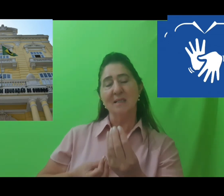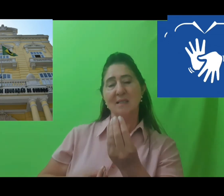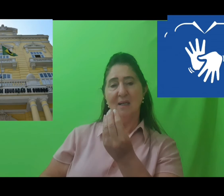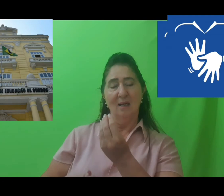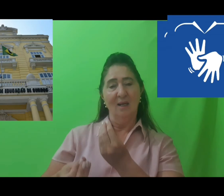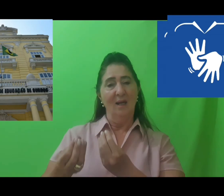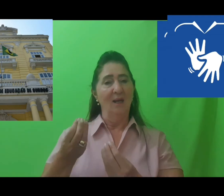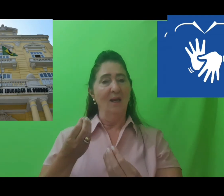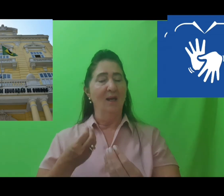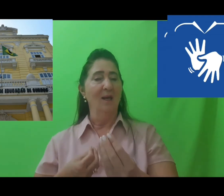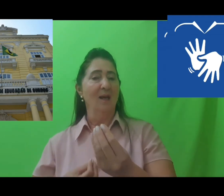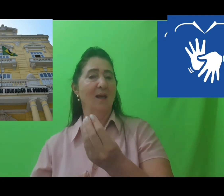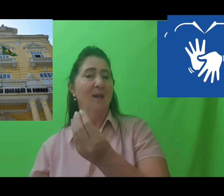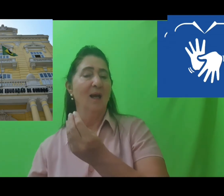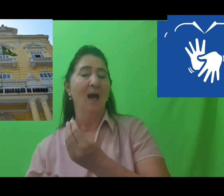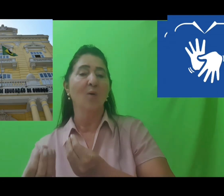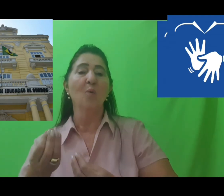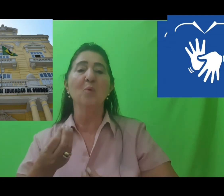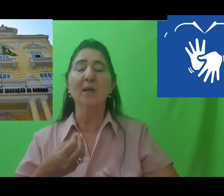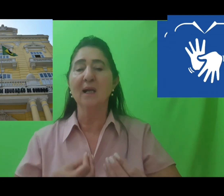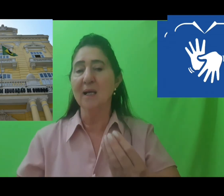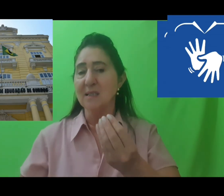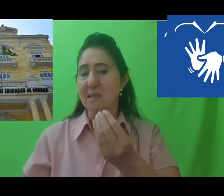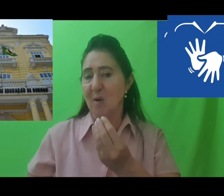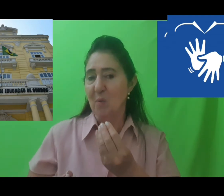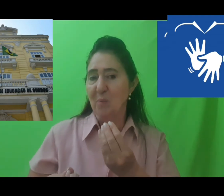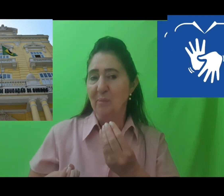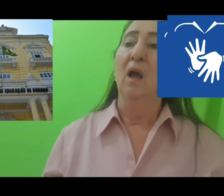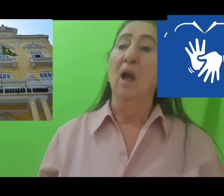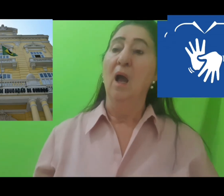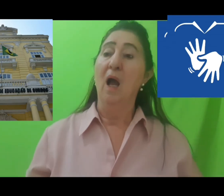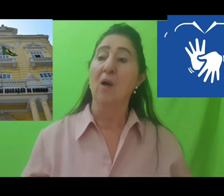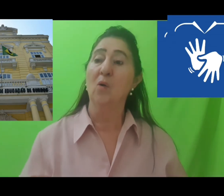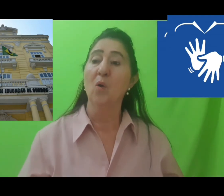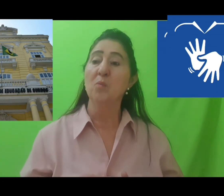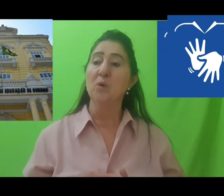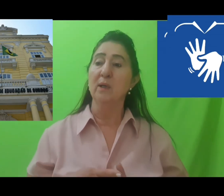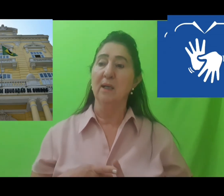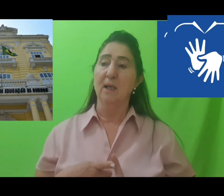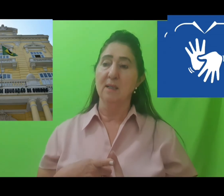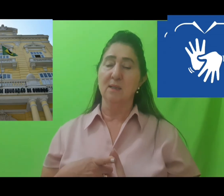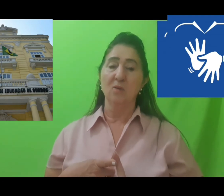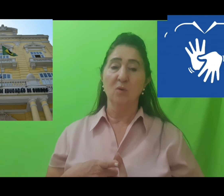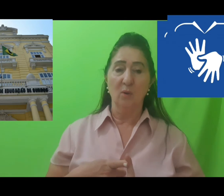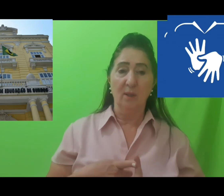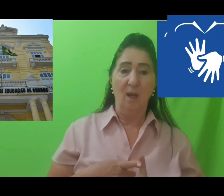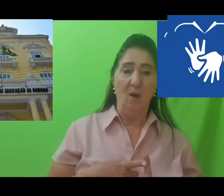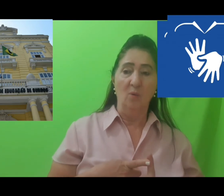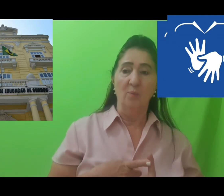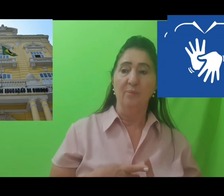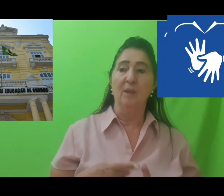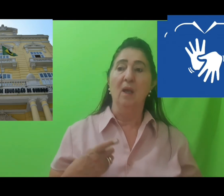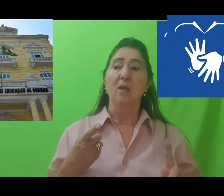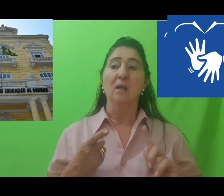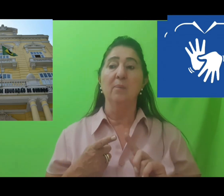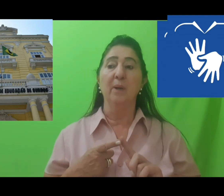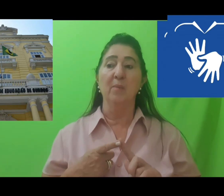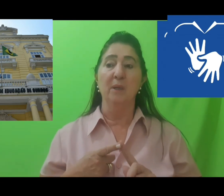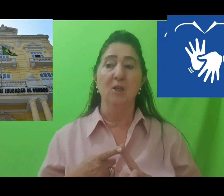flexibiliza a comunicação. A comunicação total, que